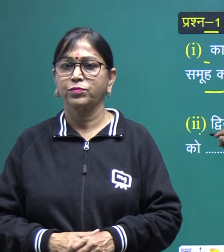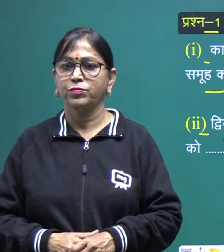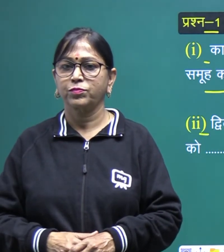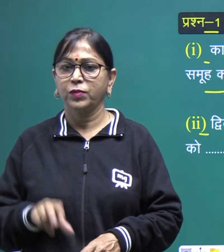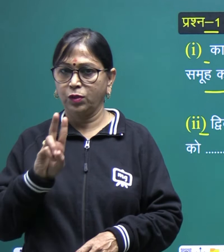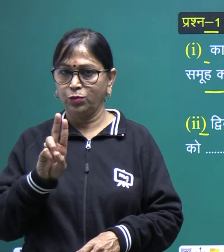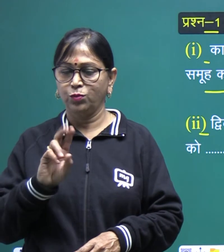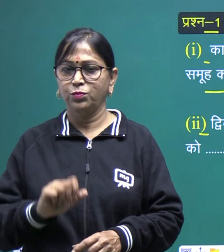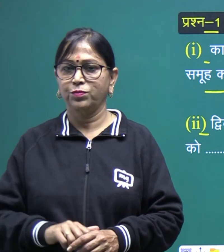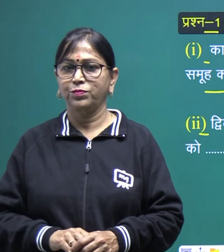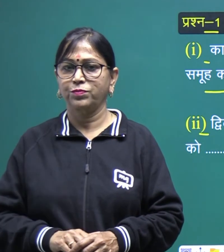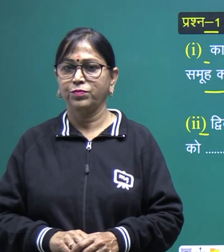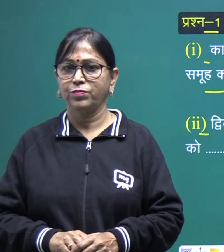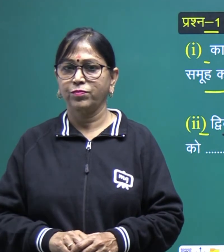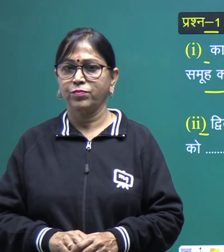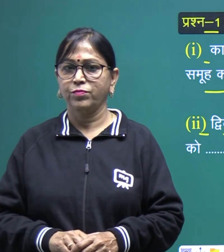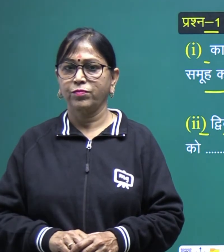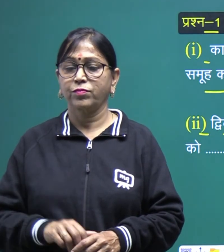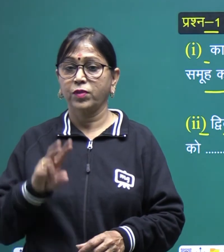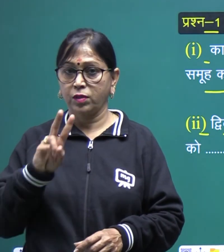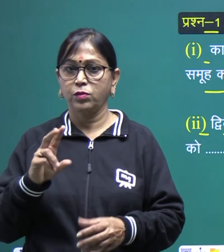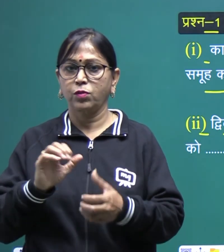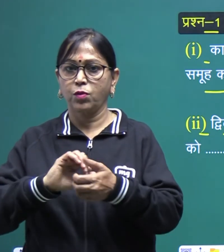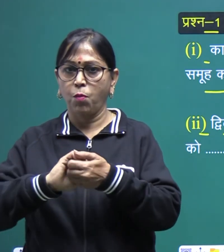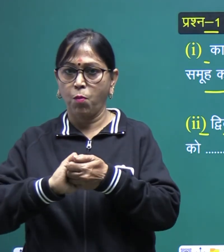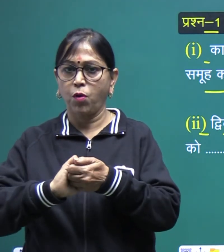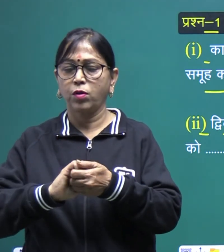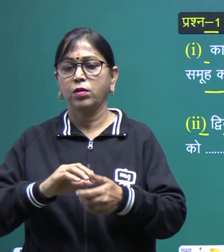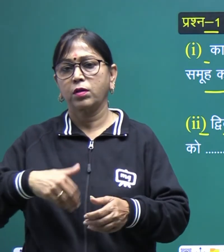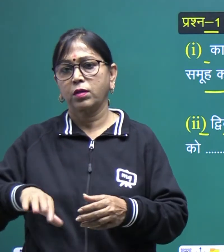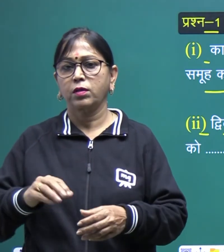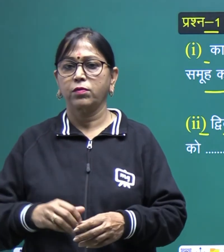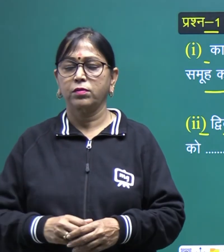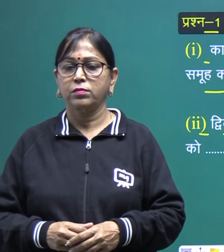2 नंबर, द्विबंध रखने वाले